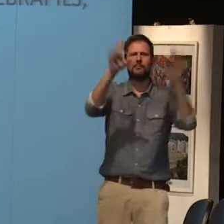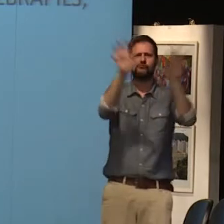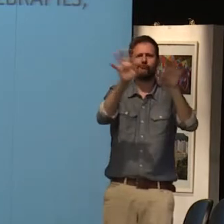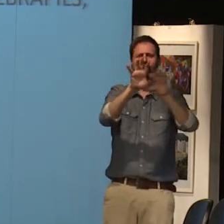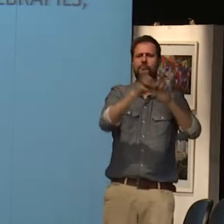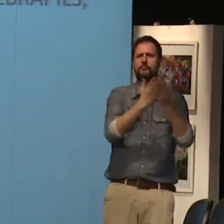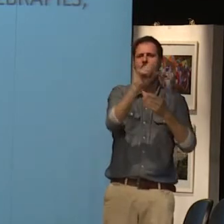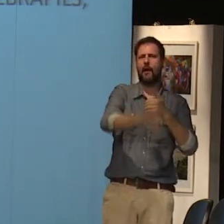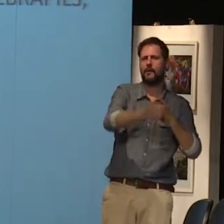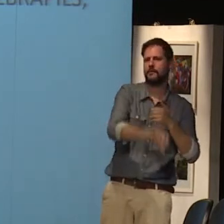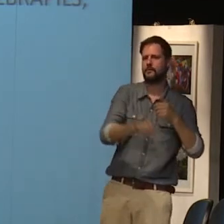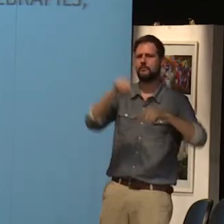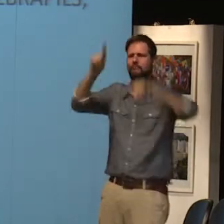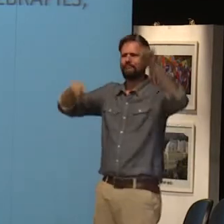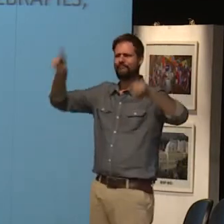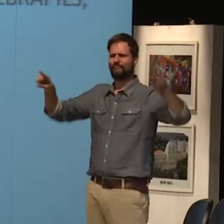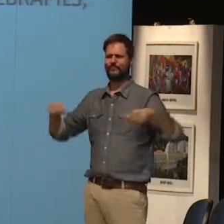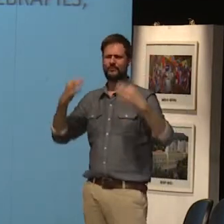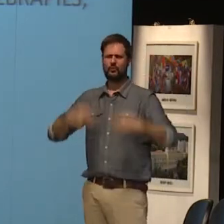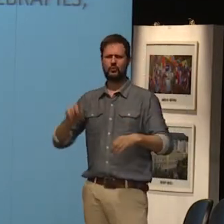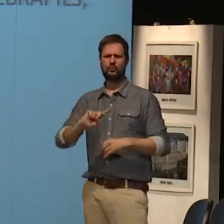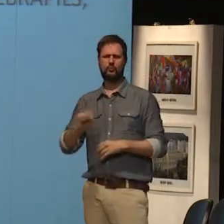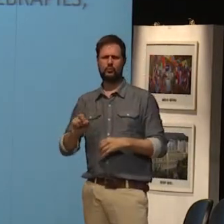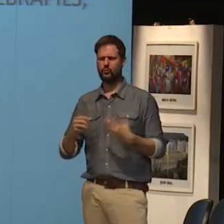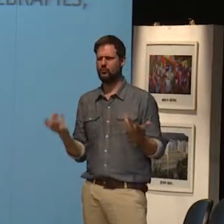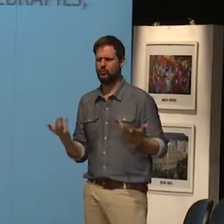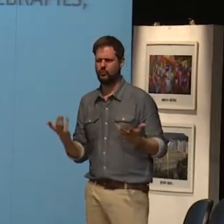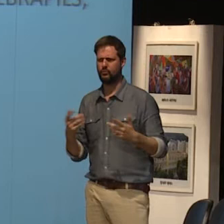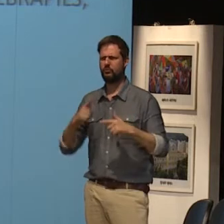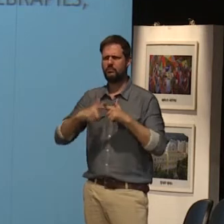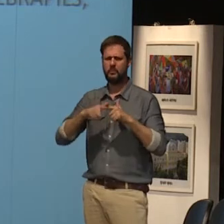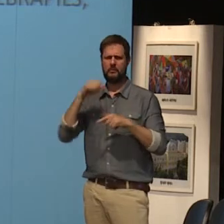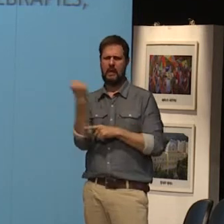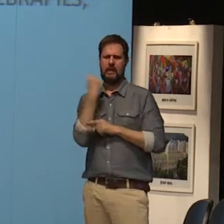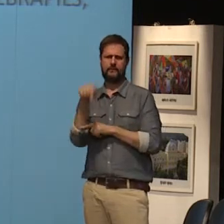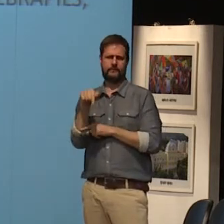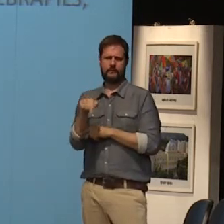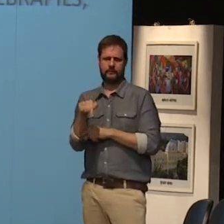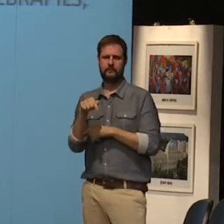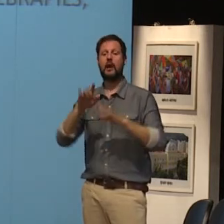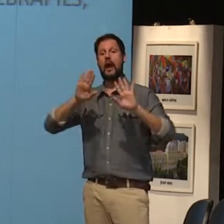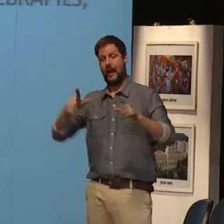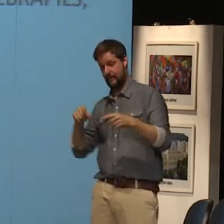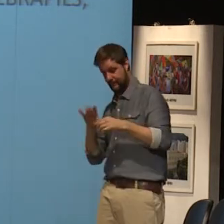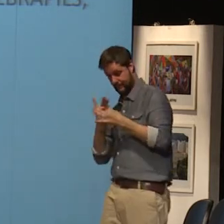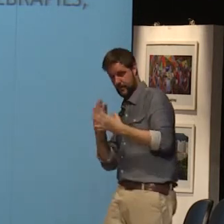algo que não era claro, ficava dúbio, não se sabia. Então, ficava um pouco complexo para que esse surdo